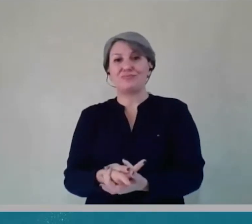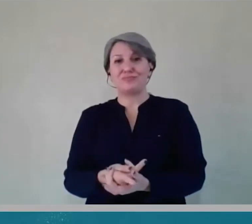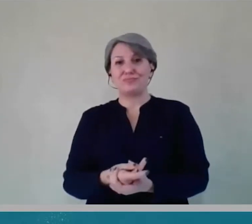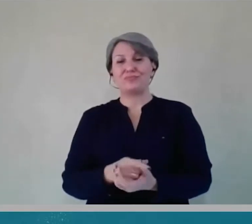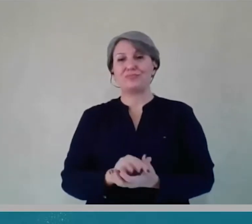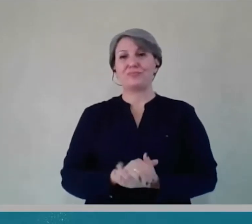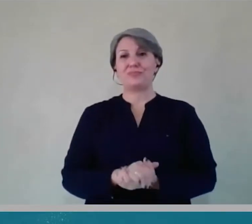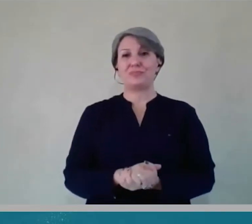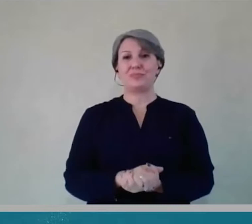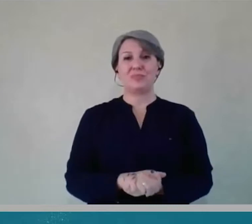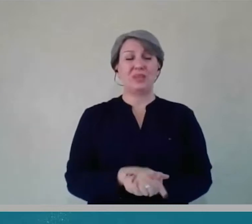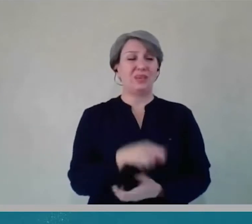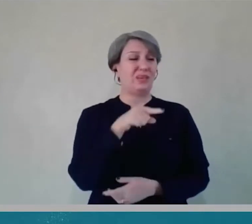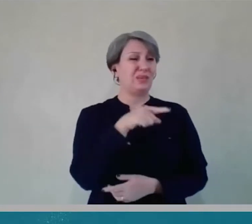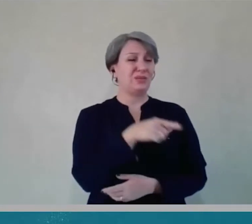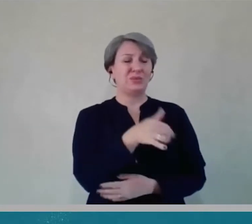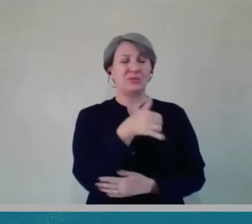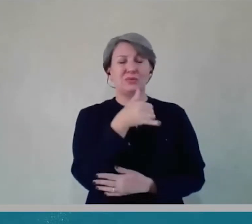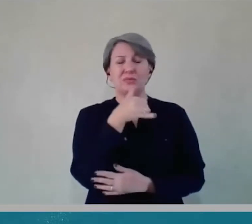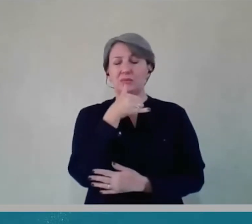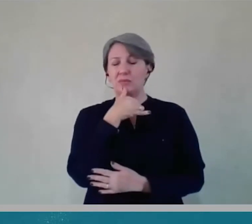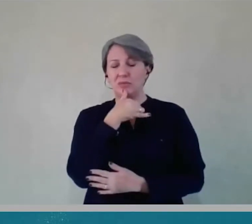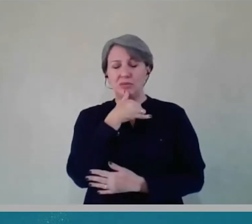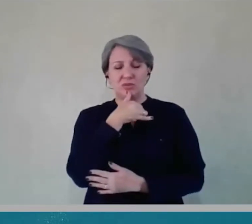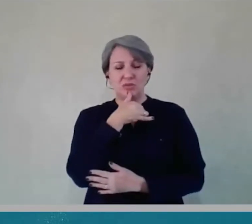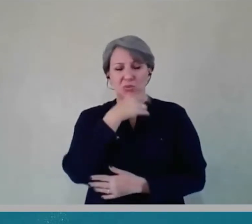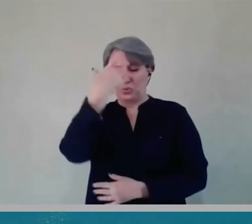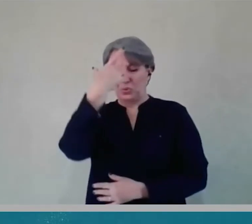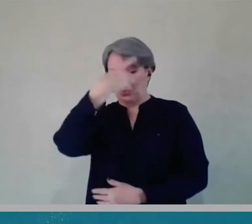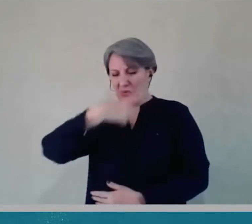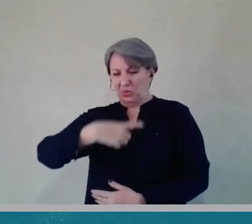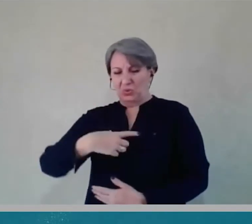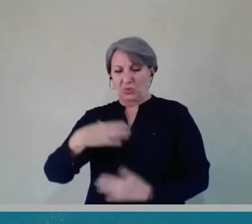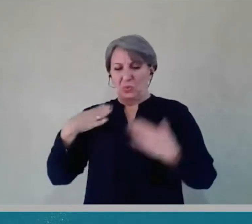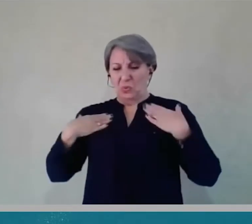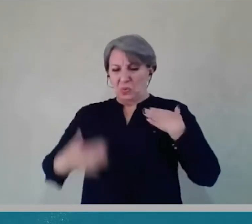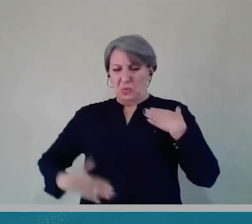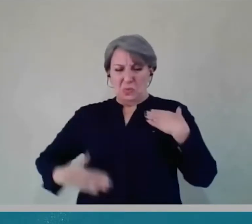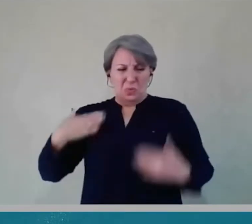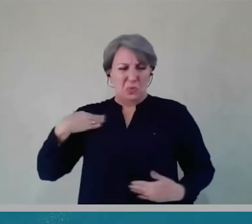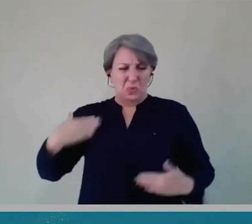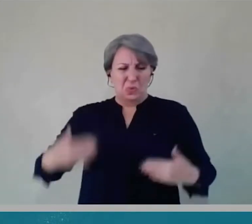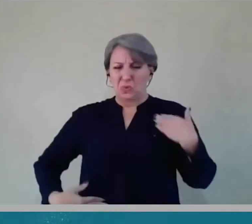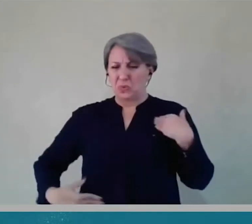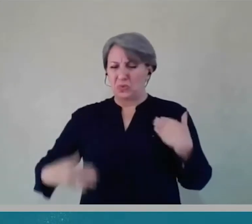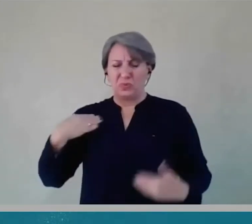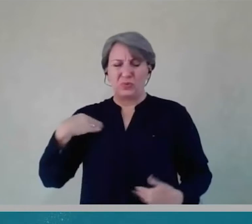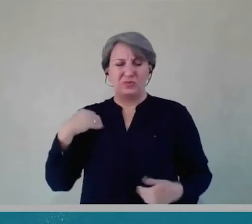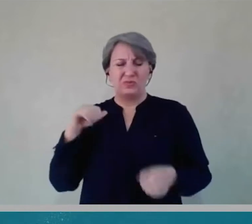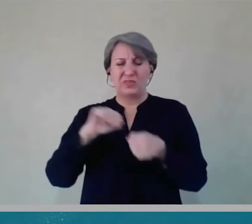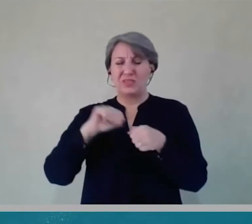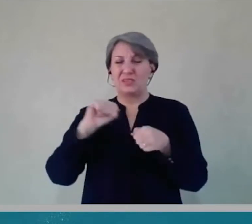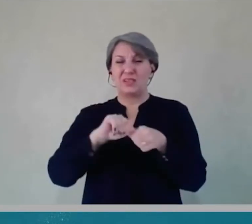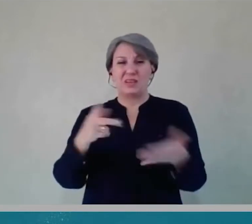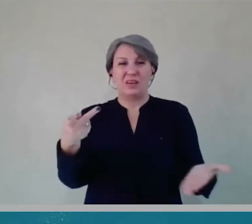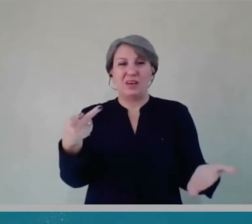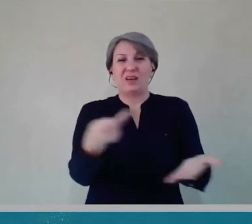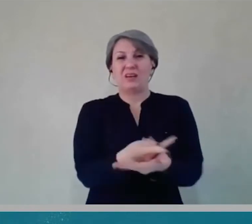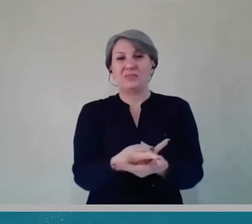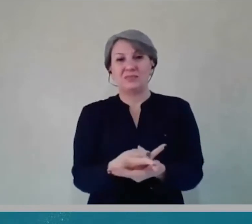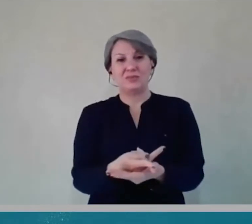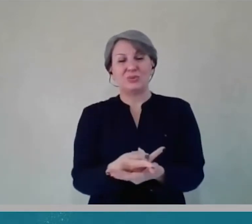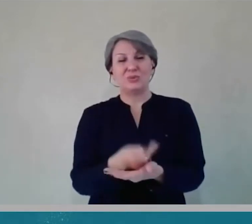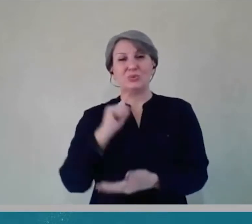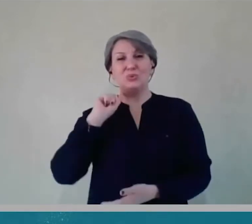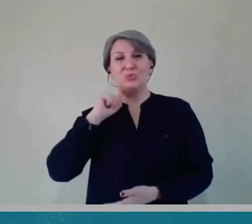é triste, é desonrar o seu próprio corpo. Tá? Romanos 13, versículo